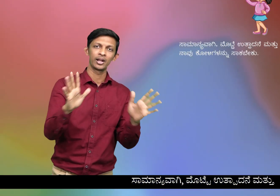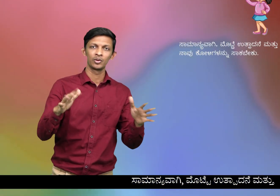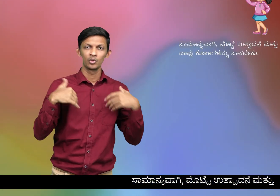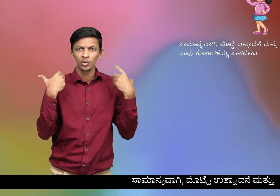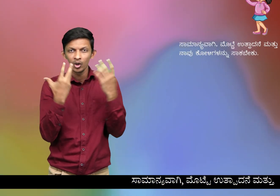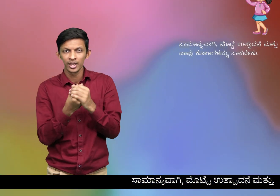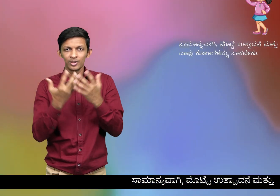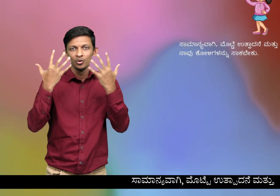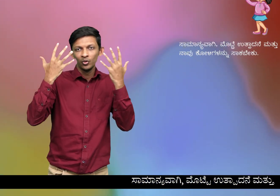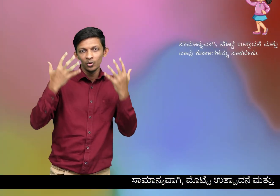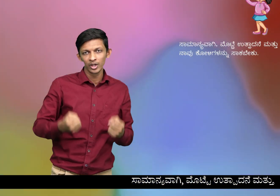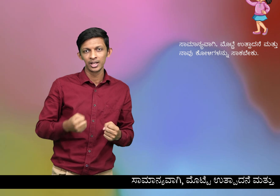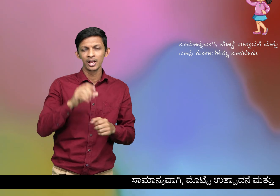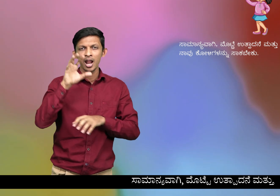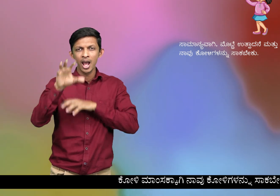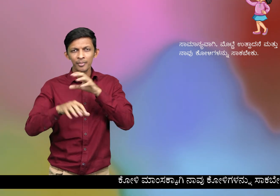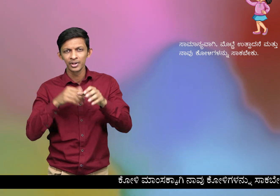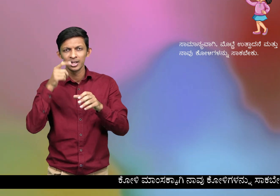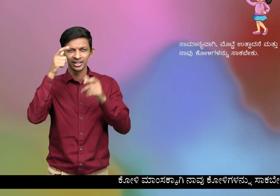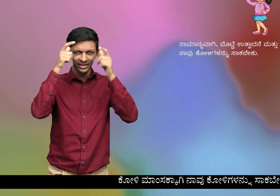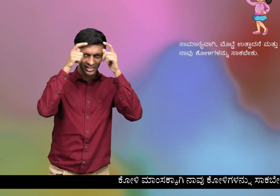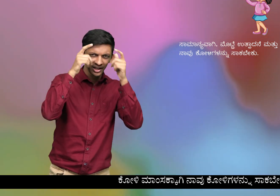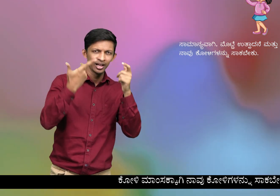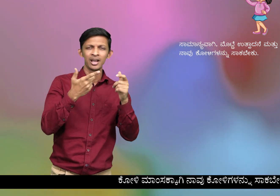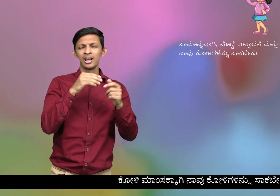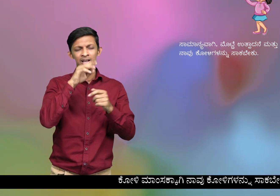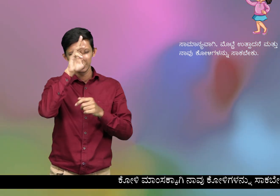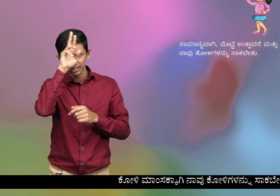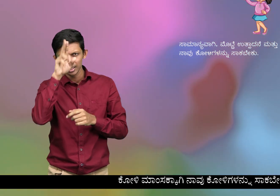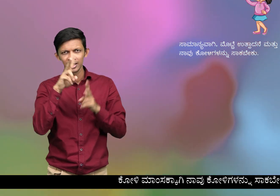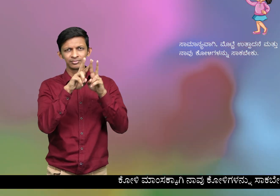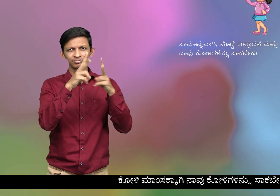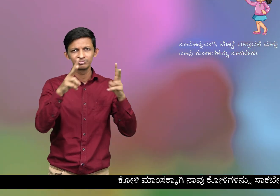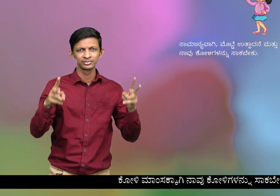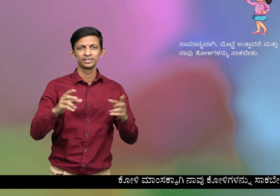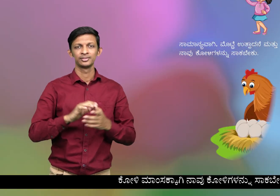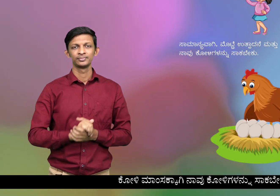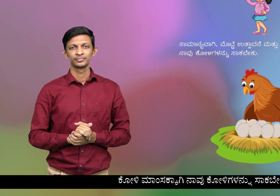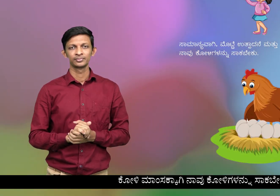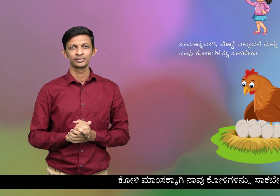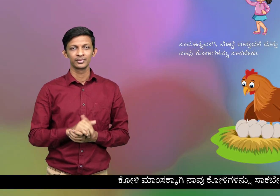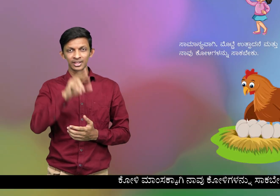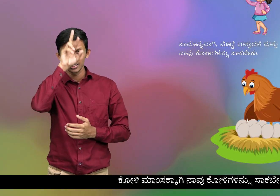ಸಾಮಾನ್ಯವಾಗಿ ಮೊಟ್ಟೆ ಉತ್ಪಾದನೆ ಮತ್ತು ಕೋಳಿ ಮಾಂಸಕ್ಕಾಗಿ ನಾವು ಕೋಳಿಗಳನ್ನು ಸಾಕಬೇಕು.